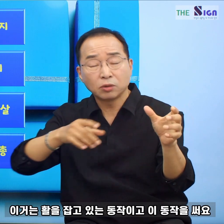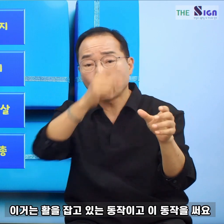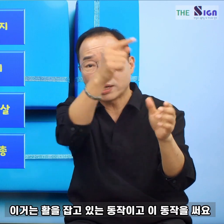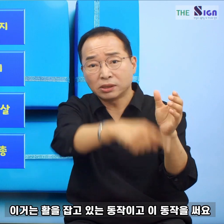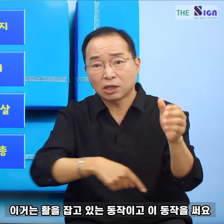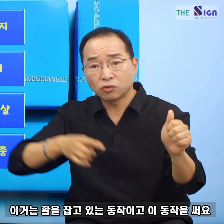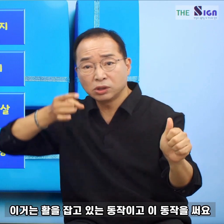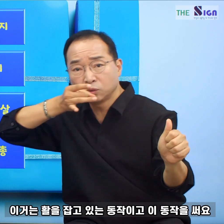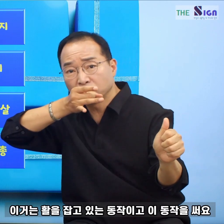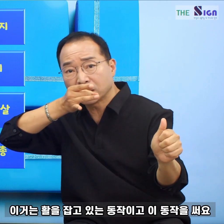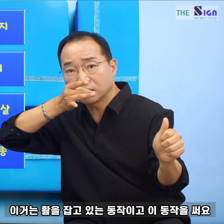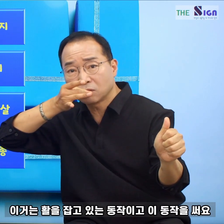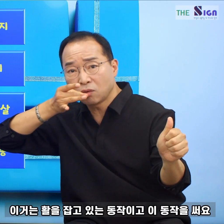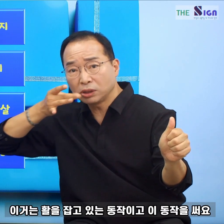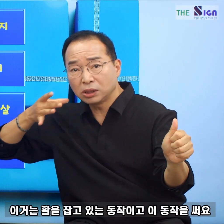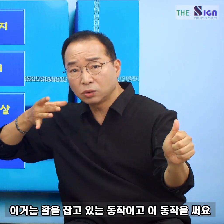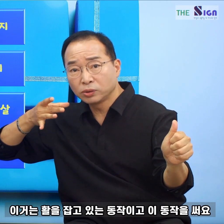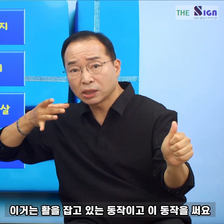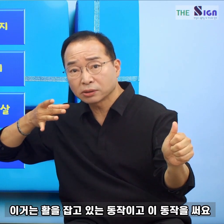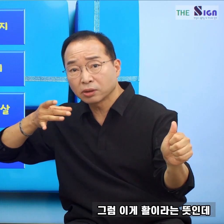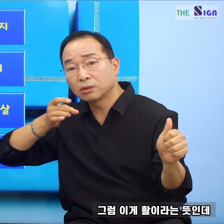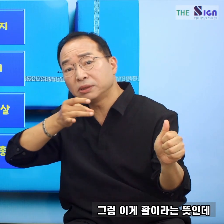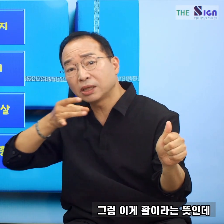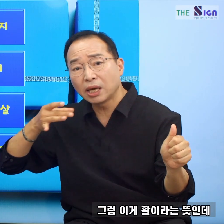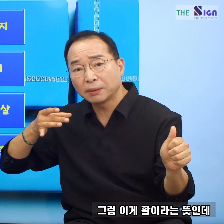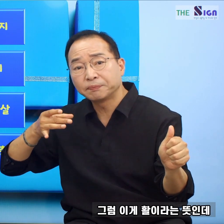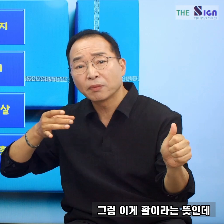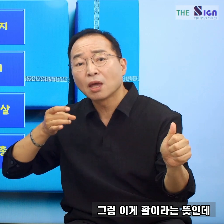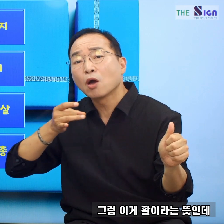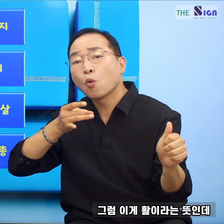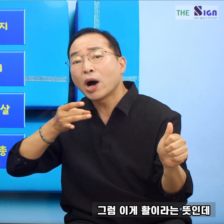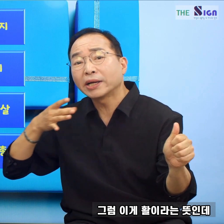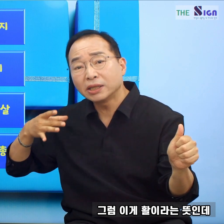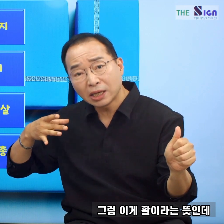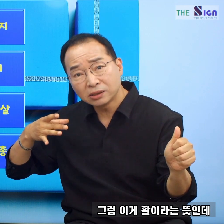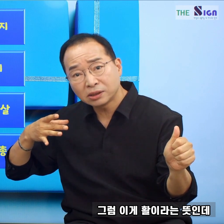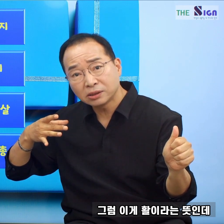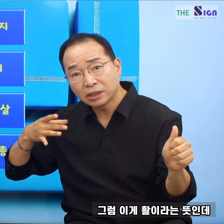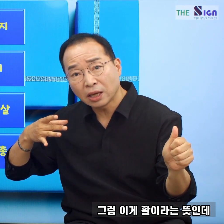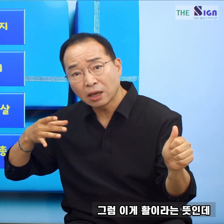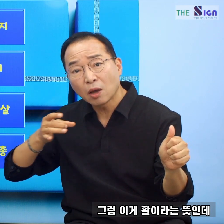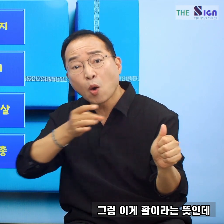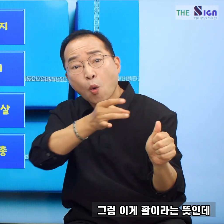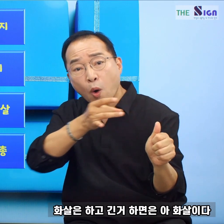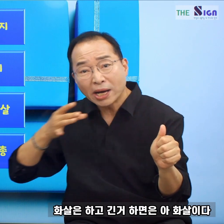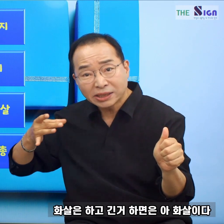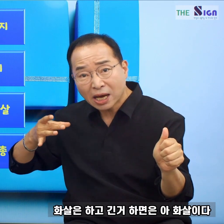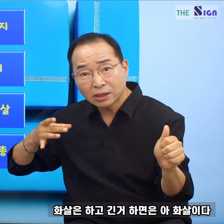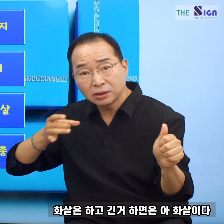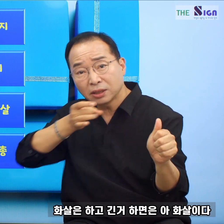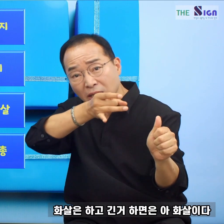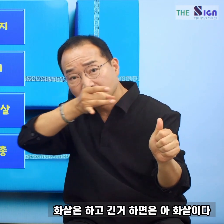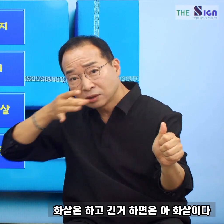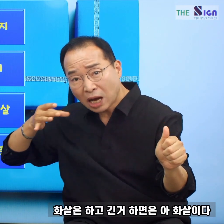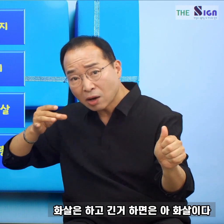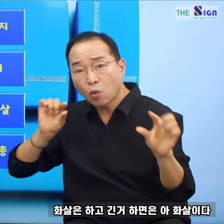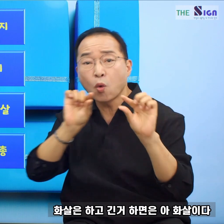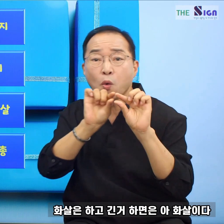활을 잡고 있는 동작이고 이 동작 써요. 그럼 이게 활이라는 뜻인데 화살은 하고